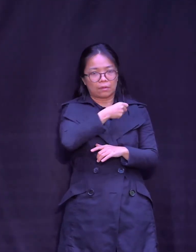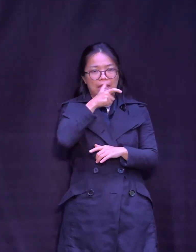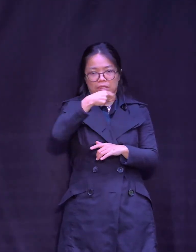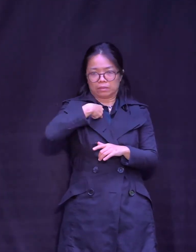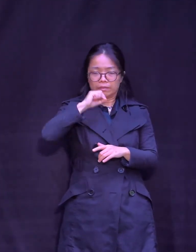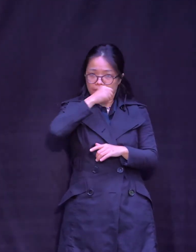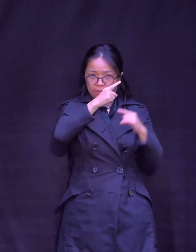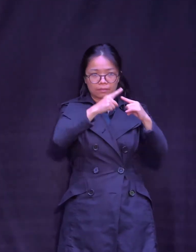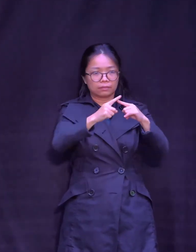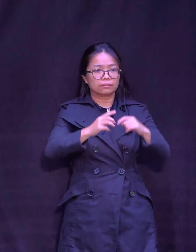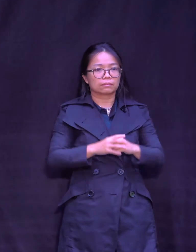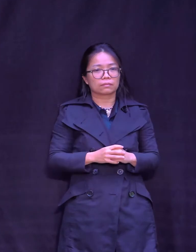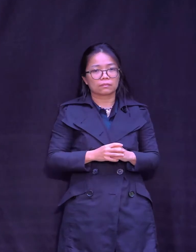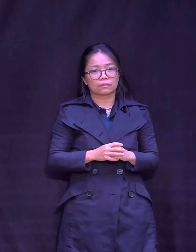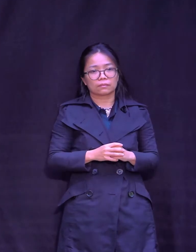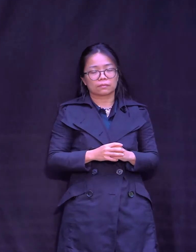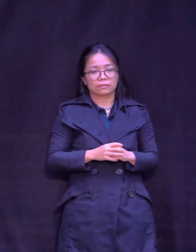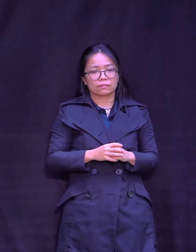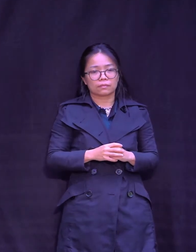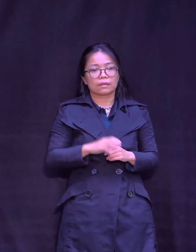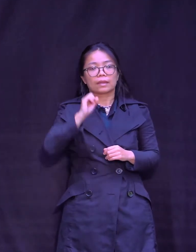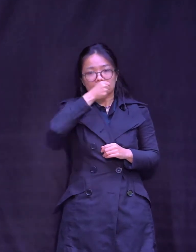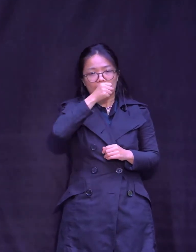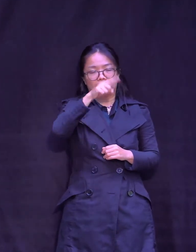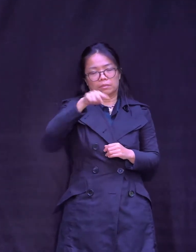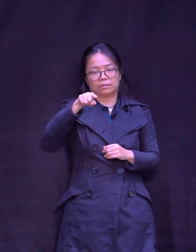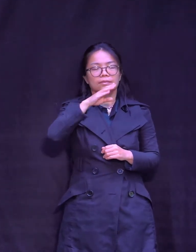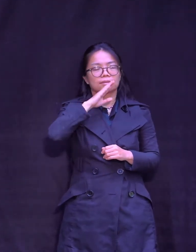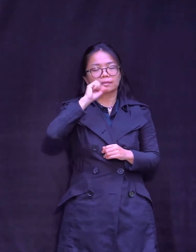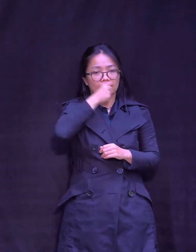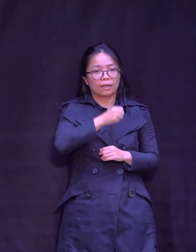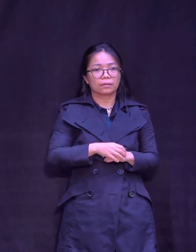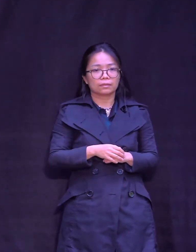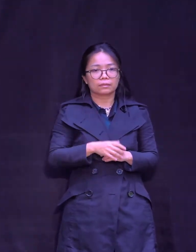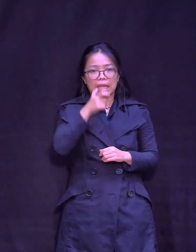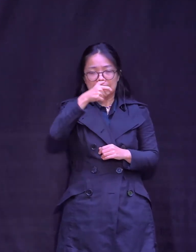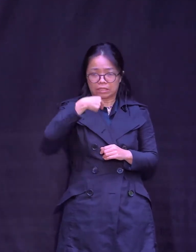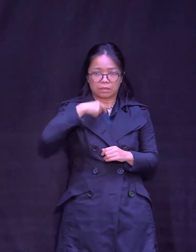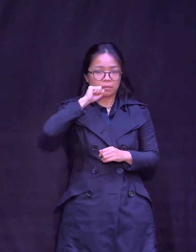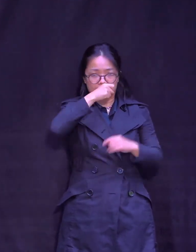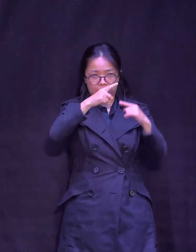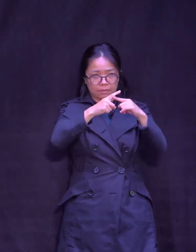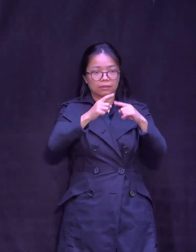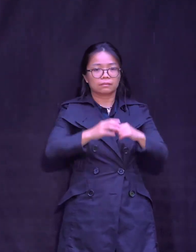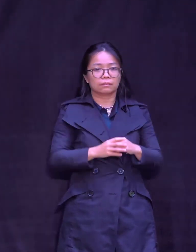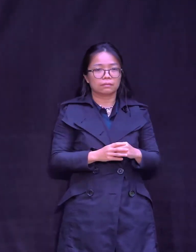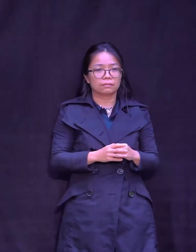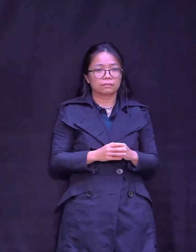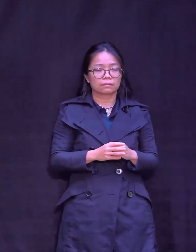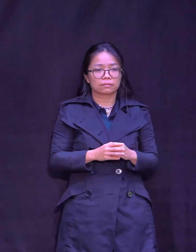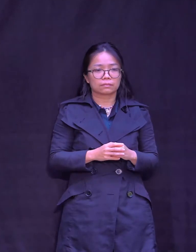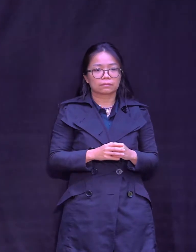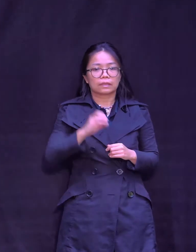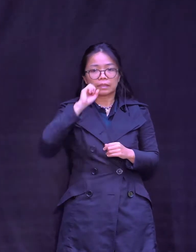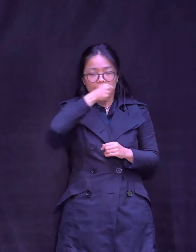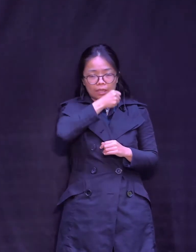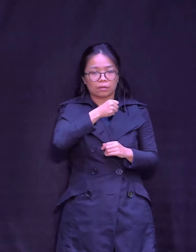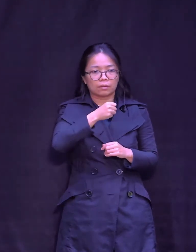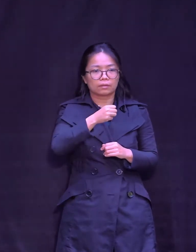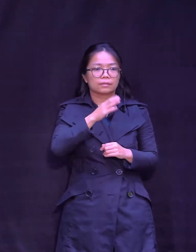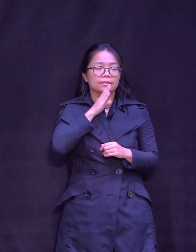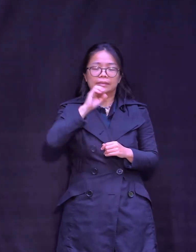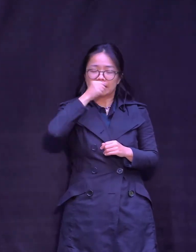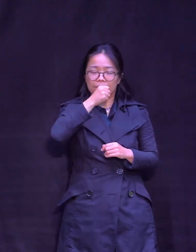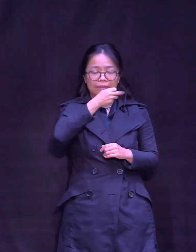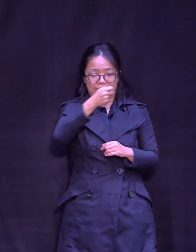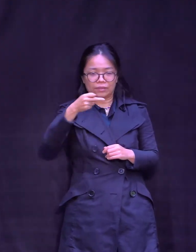我台湾人；台湾就是台湾，叫我台湾人；台湾 is